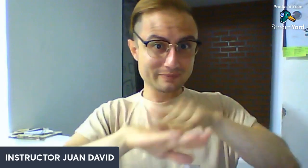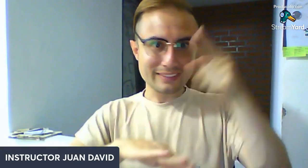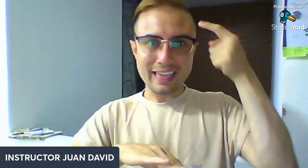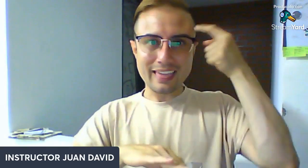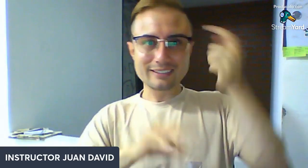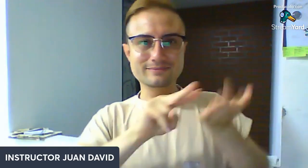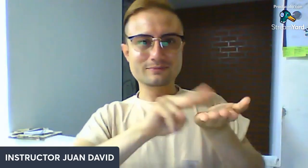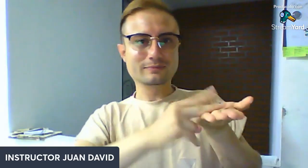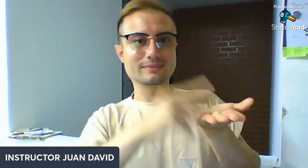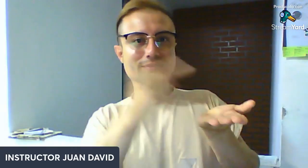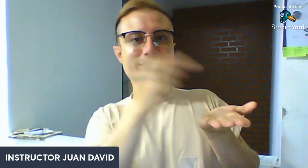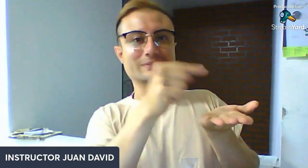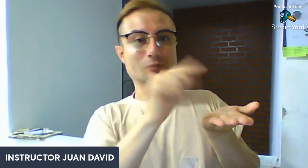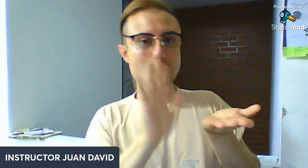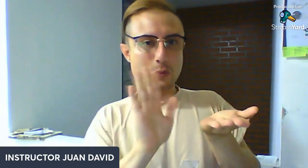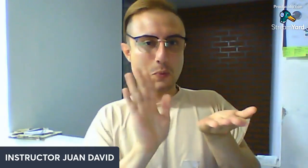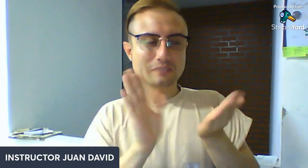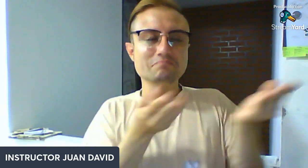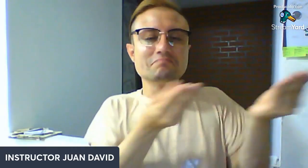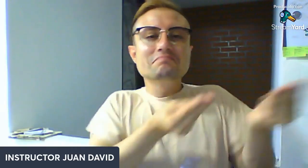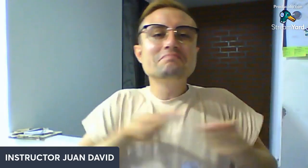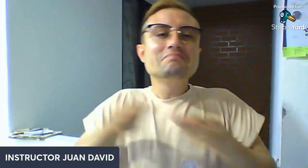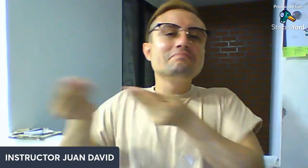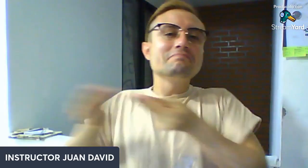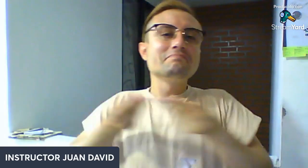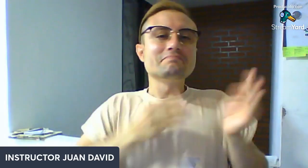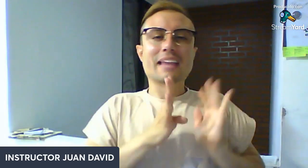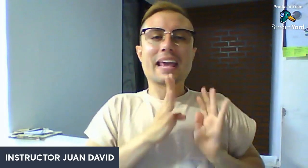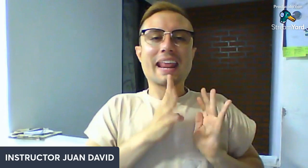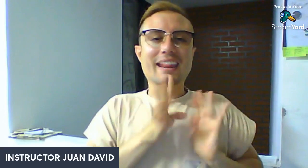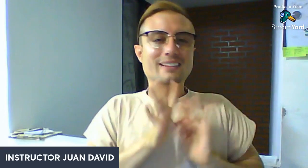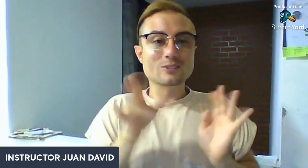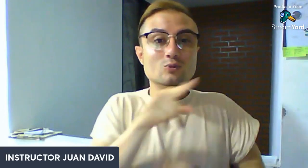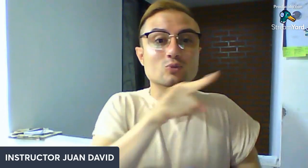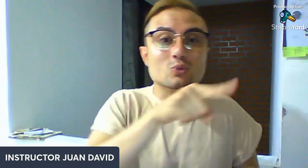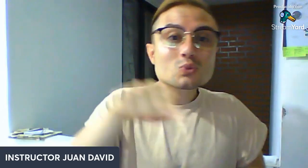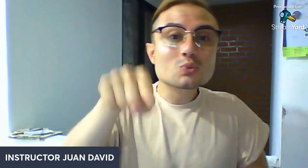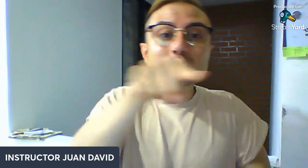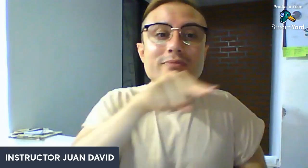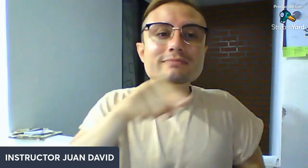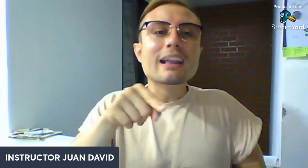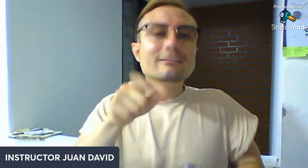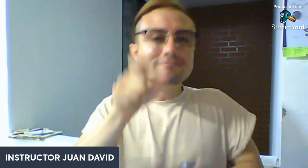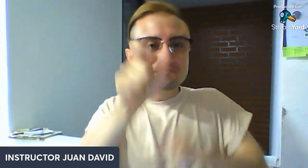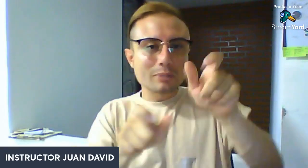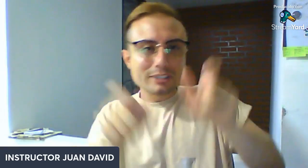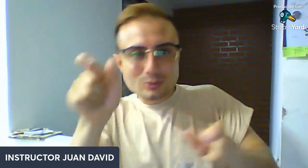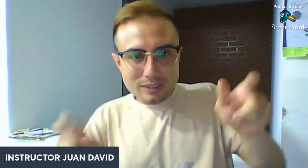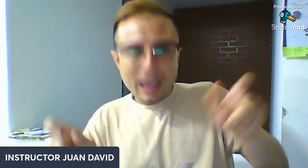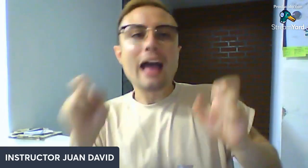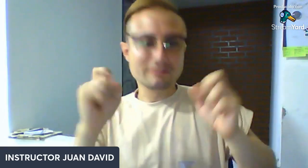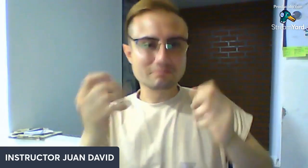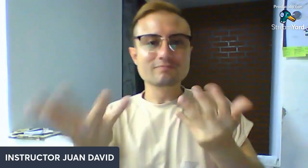porque en ese momento pues David no podría, porque David está precisamente prestando el servicio de interpretación para